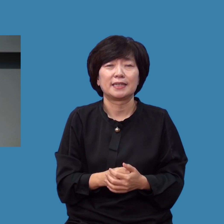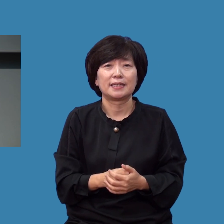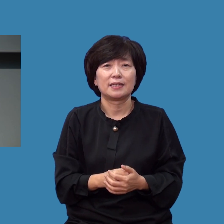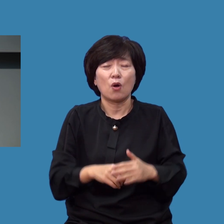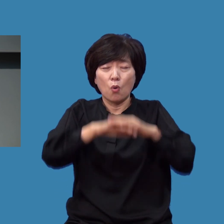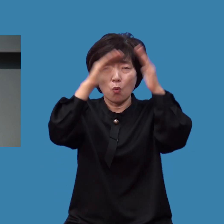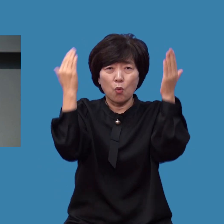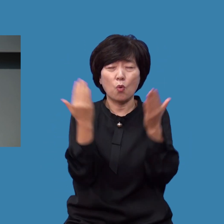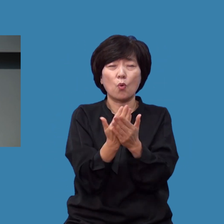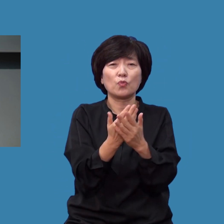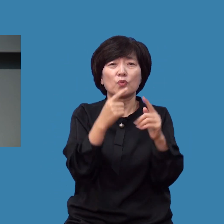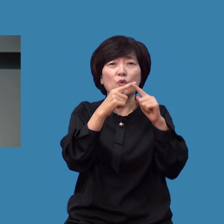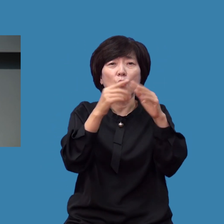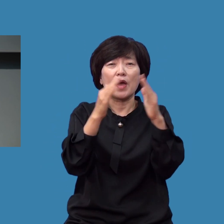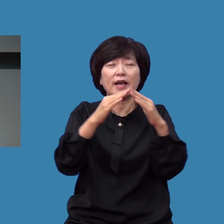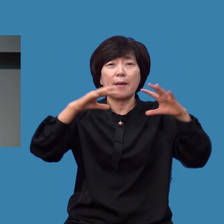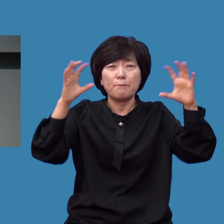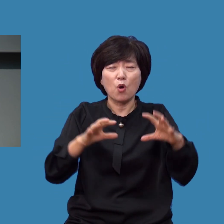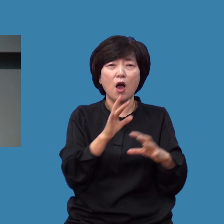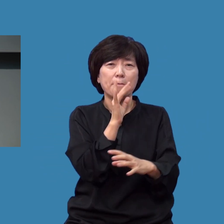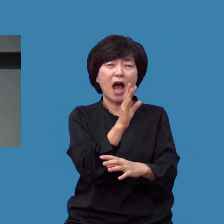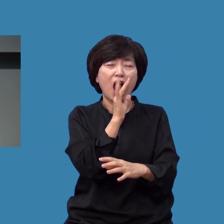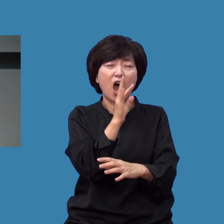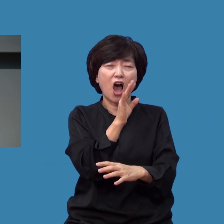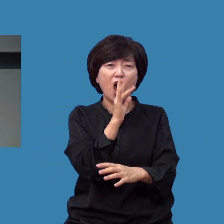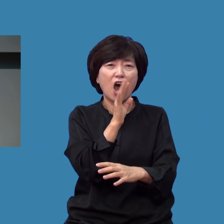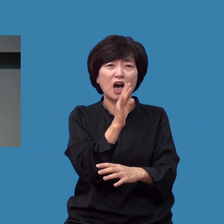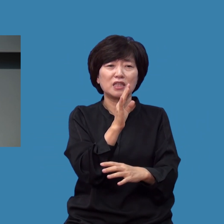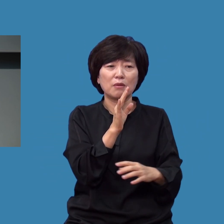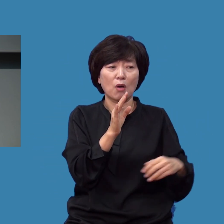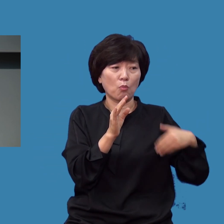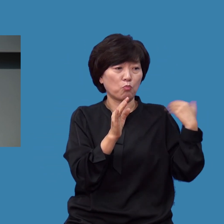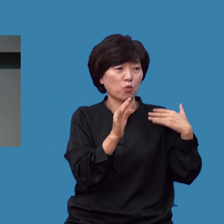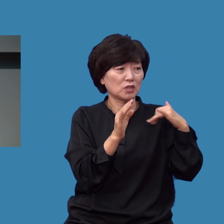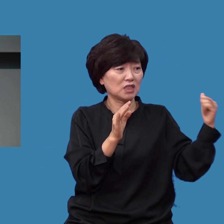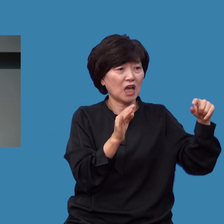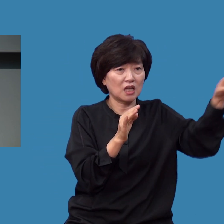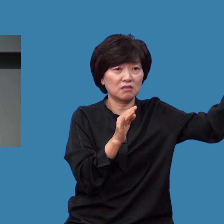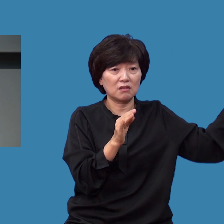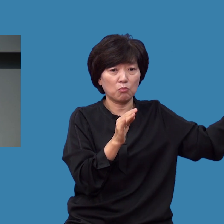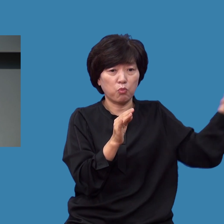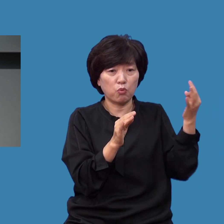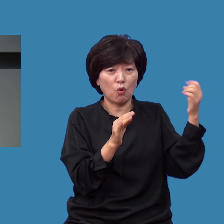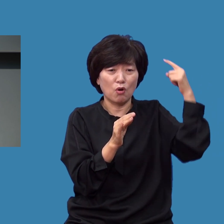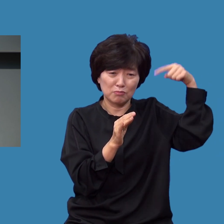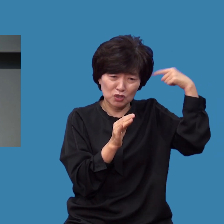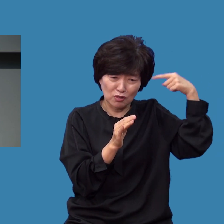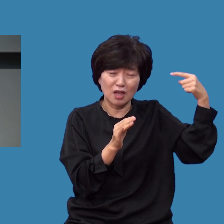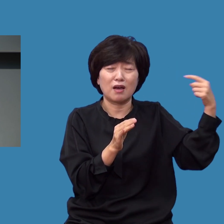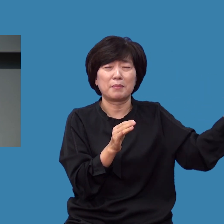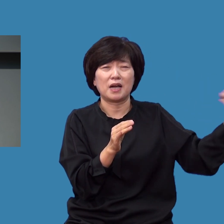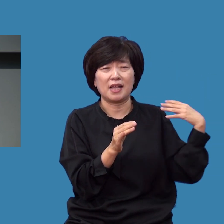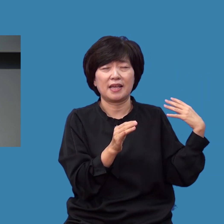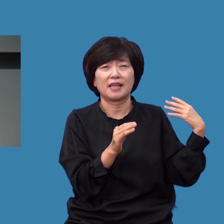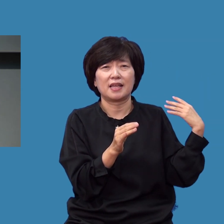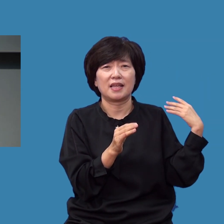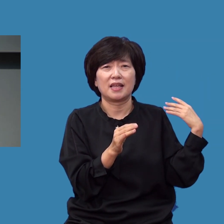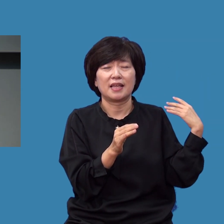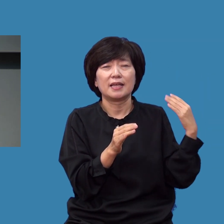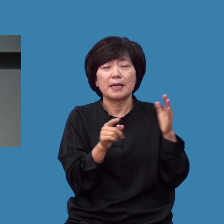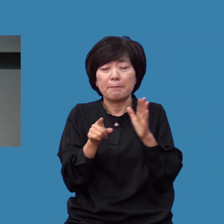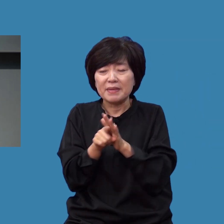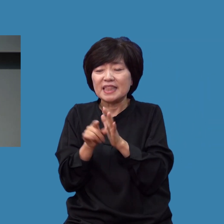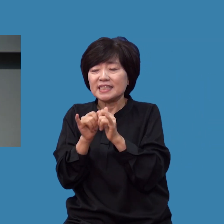온 교회가 모였다 방언으로 말하면 알지 못하는 자들이나 믿지 않은 자들이 들어와서 너희를 미쳤다 하지 아니하겠느냐. 이것은